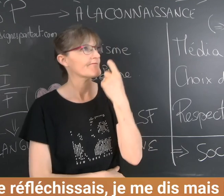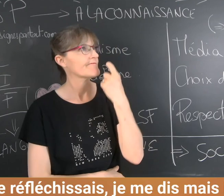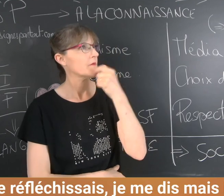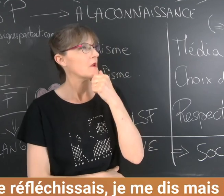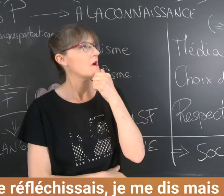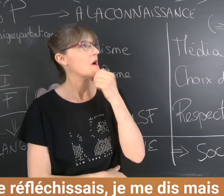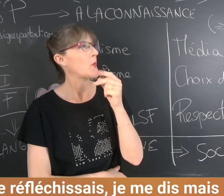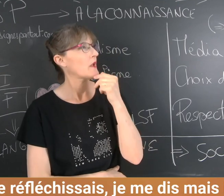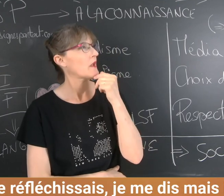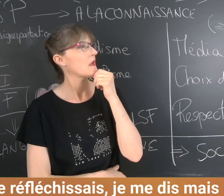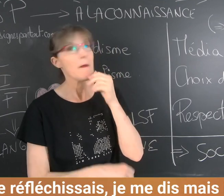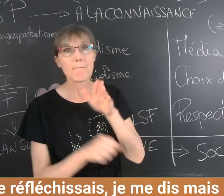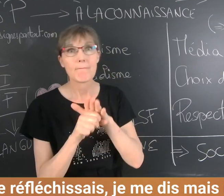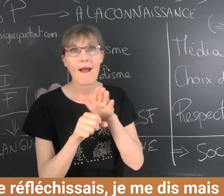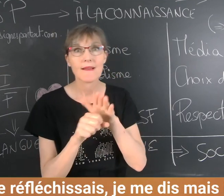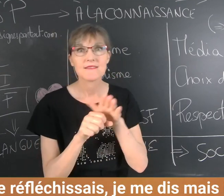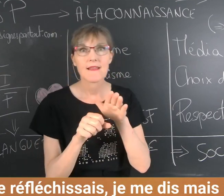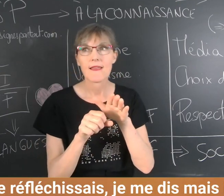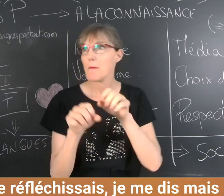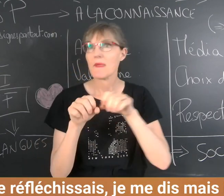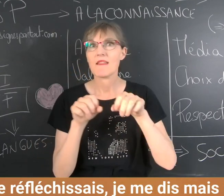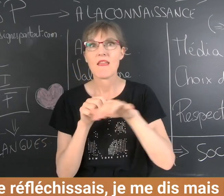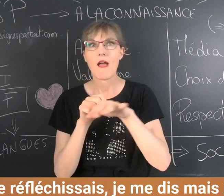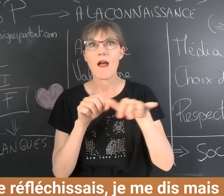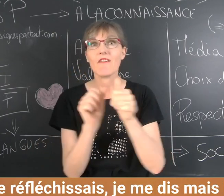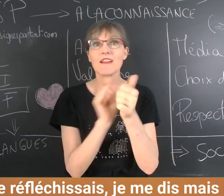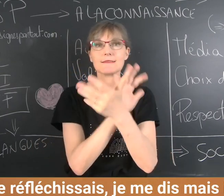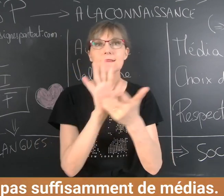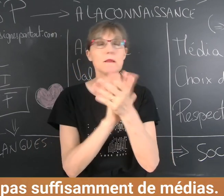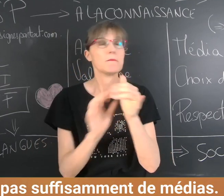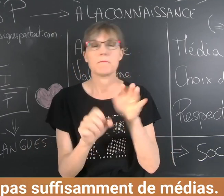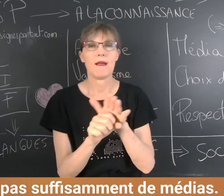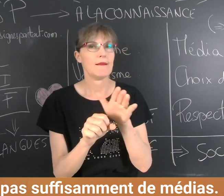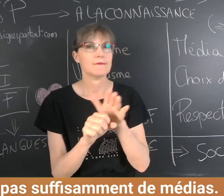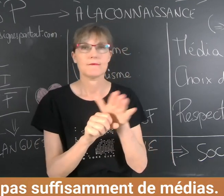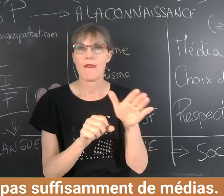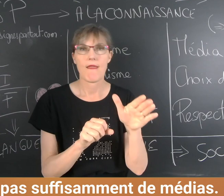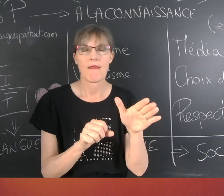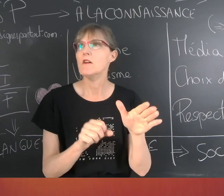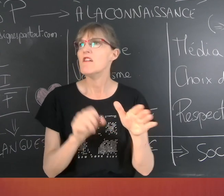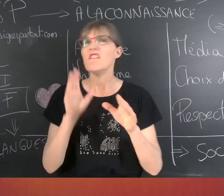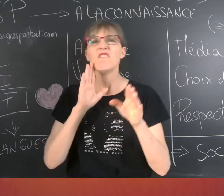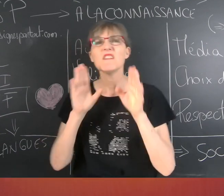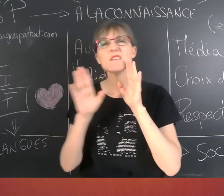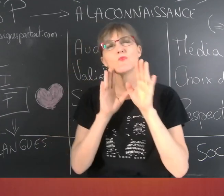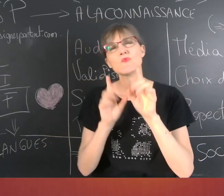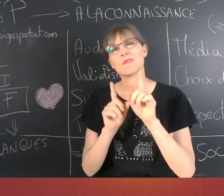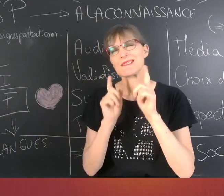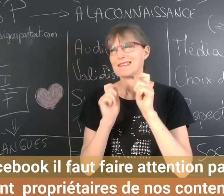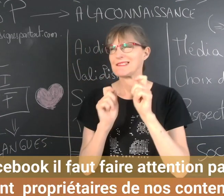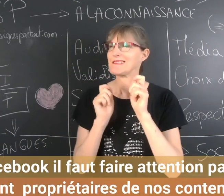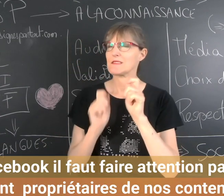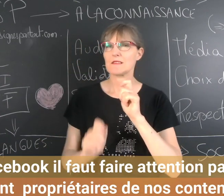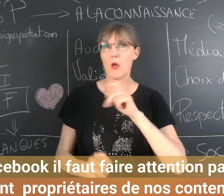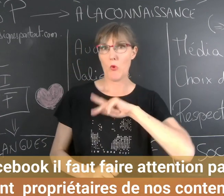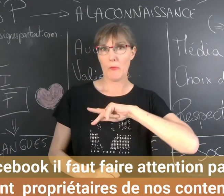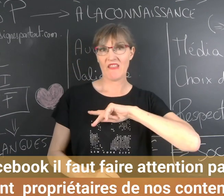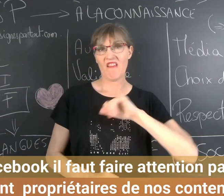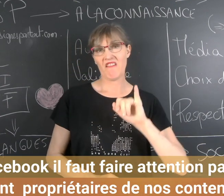je réfléchissais, je me disais, mais il n'y a pas suffisamment de médias en fait. Alors Facebook, il faut faire attention parce